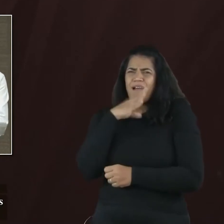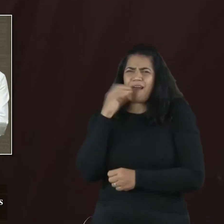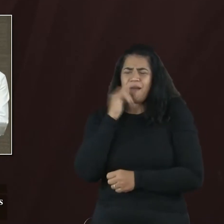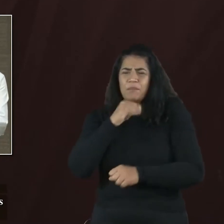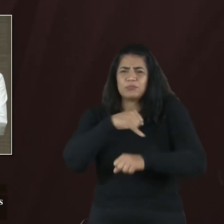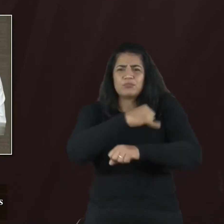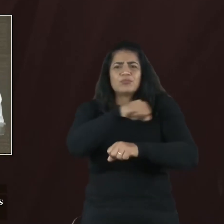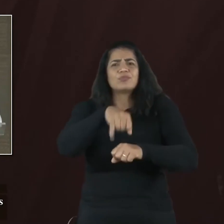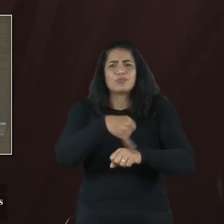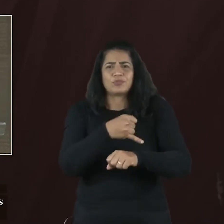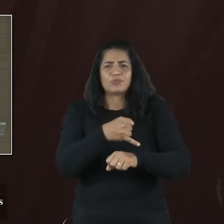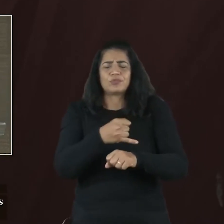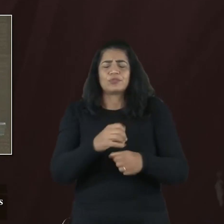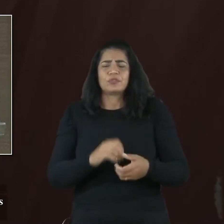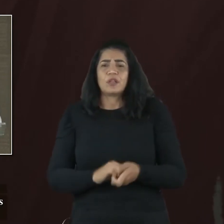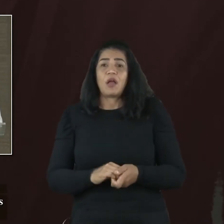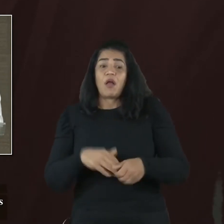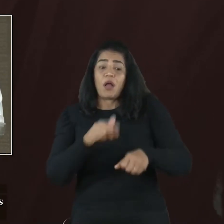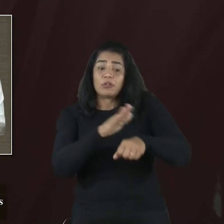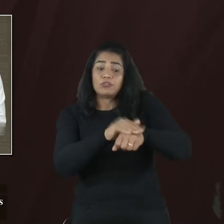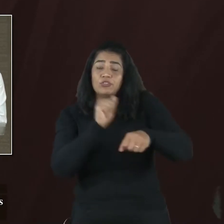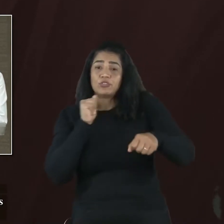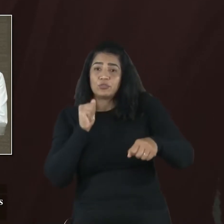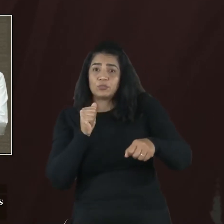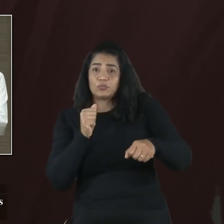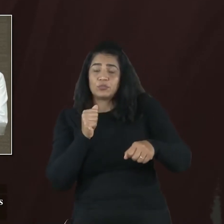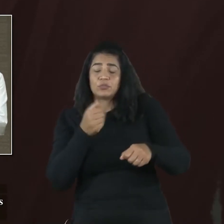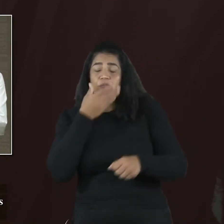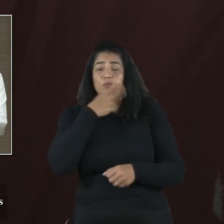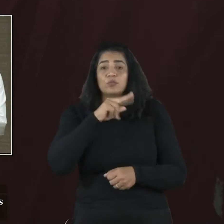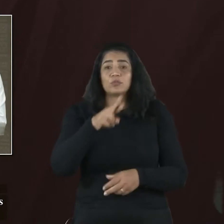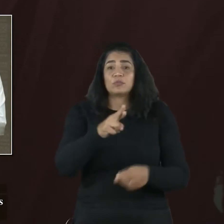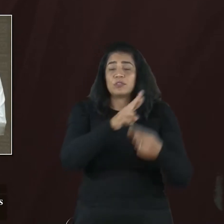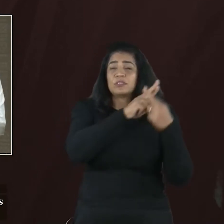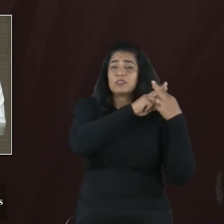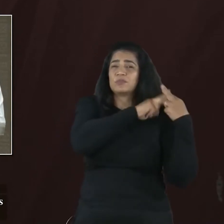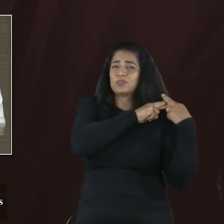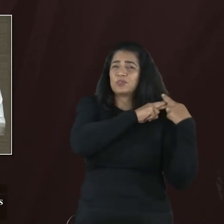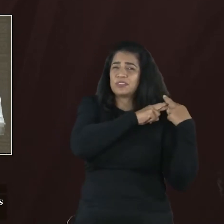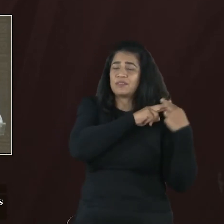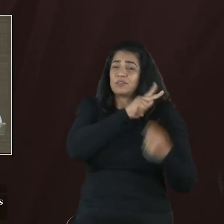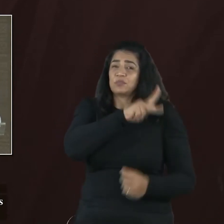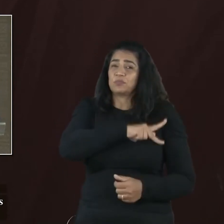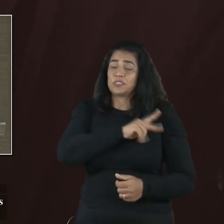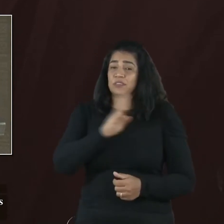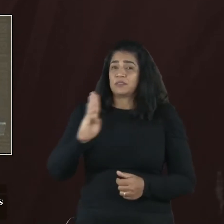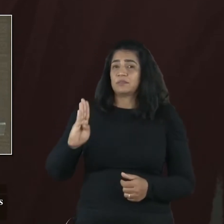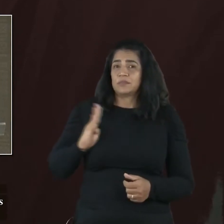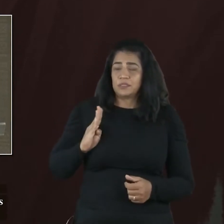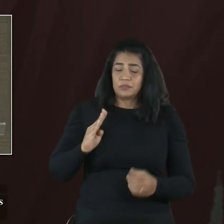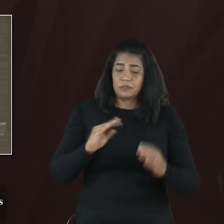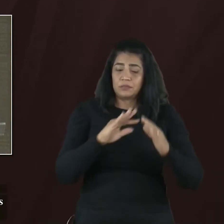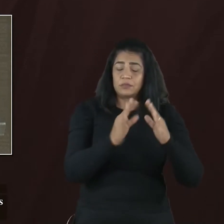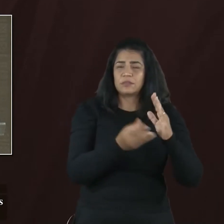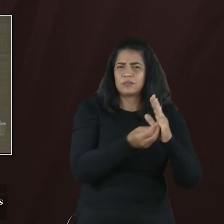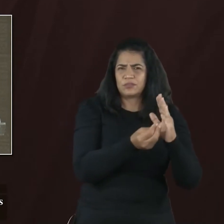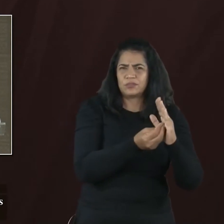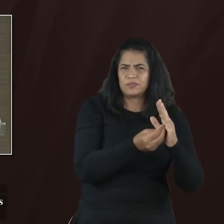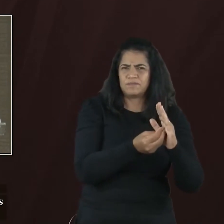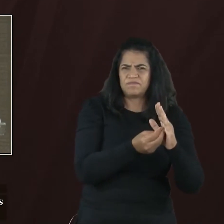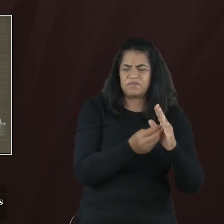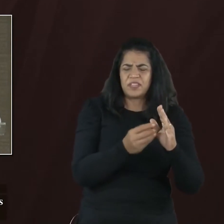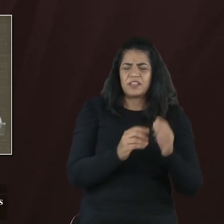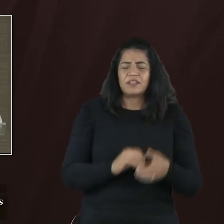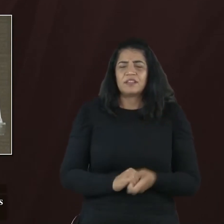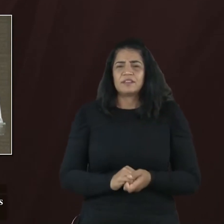Irmãos, aqui, puxa vida, esse trecho aqui é o trecho mais tocante, um dos trechos mais tocantes da